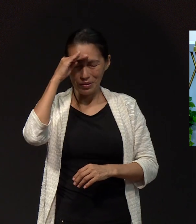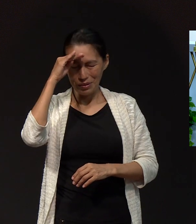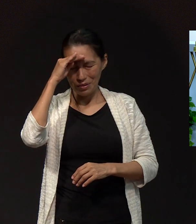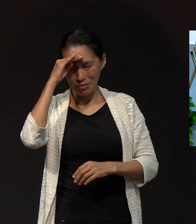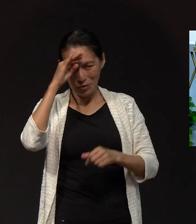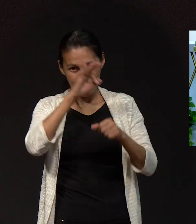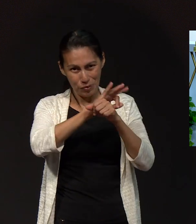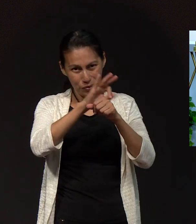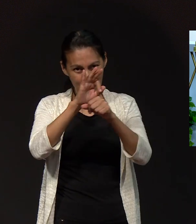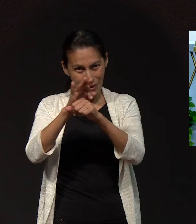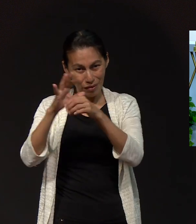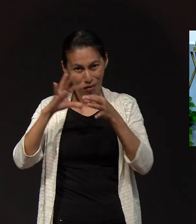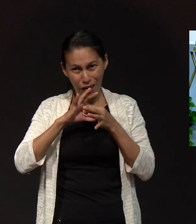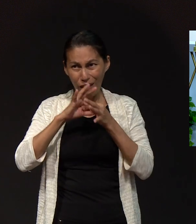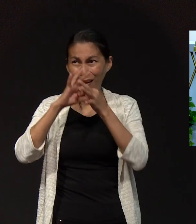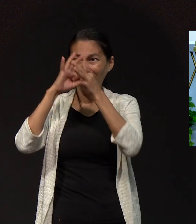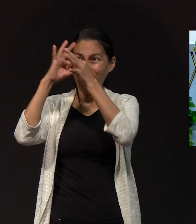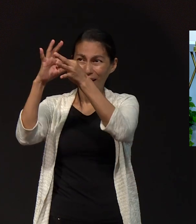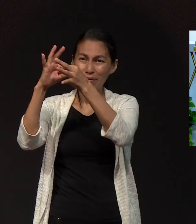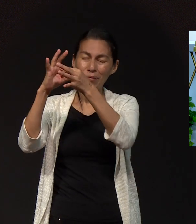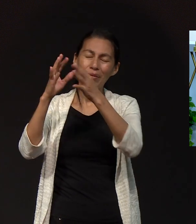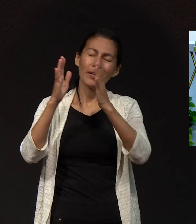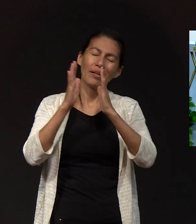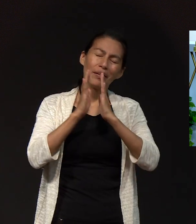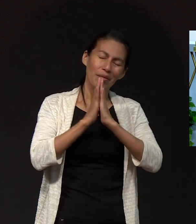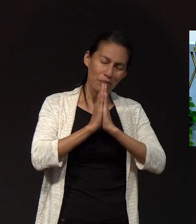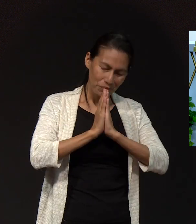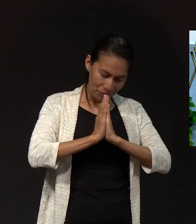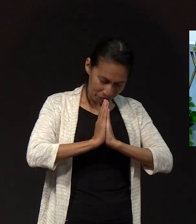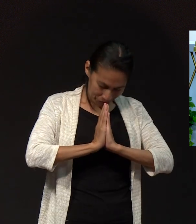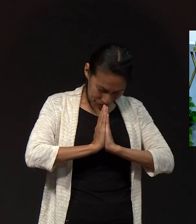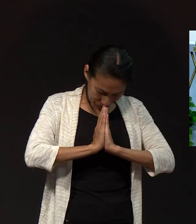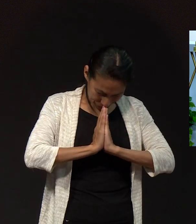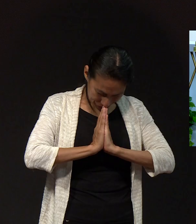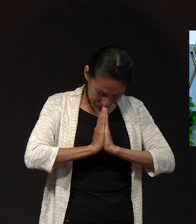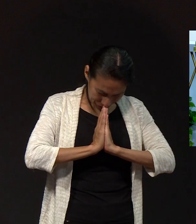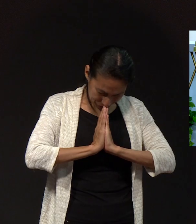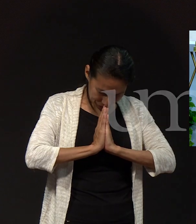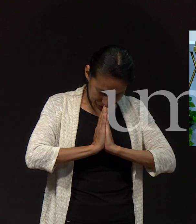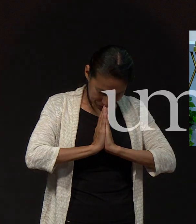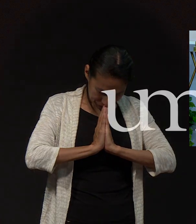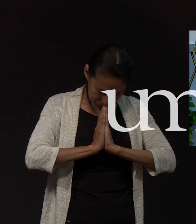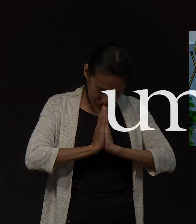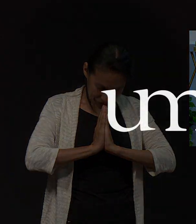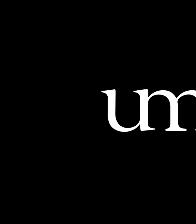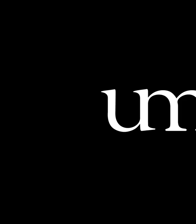vuestros Pensamientos En Cristo Jesús Amén Amén